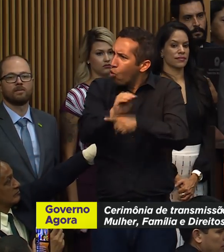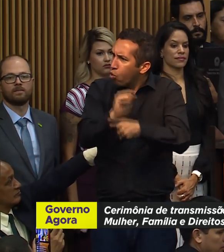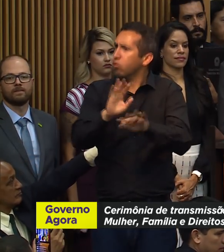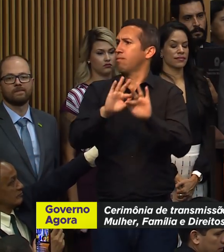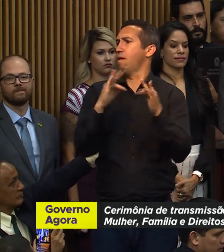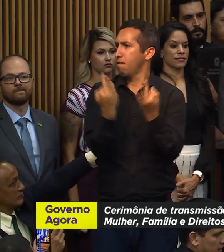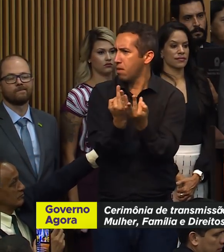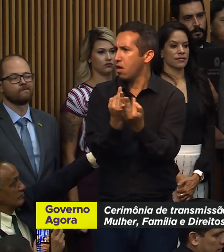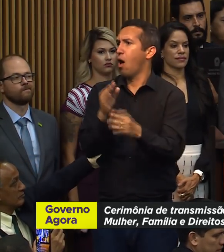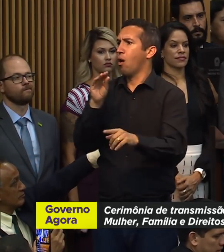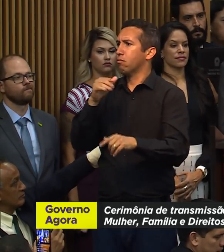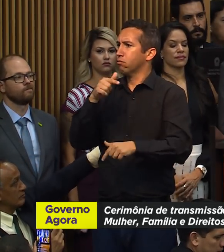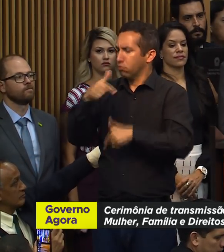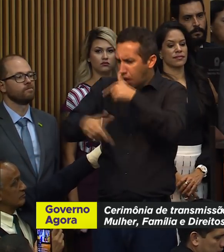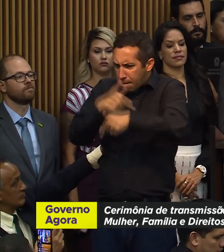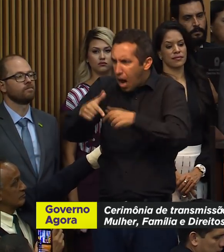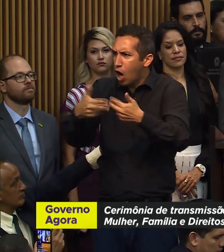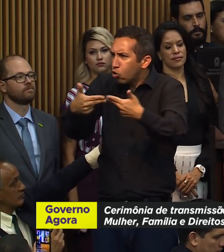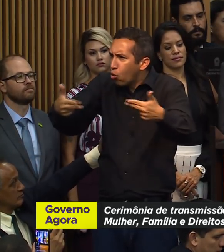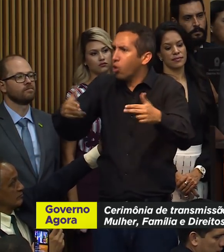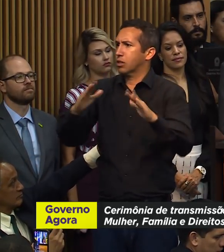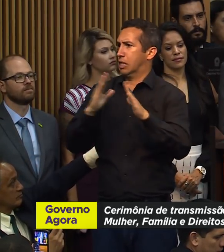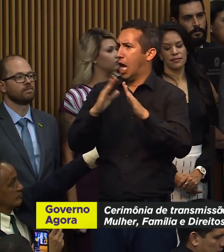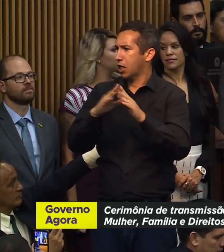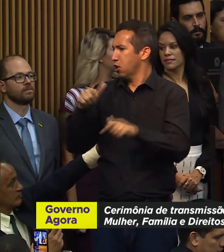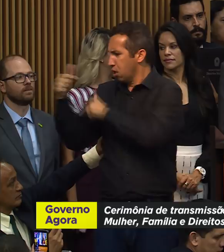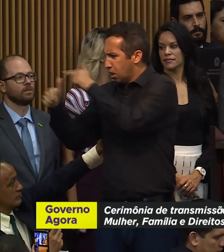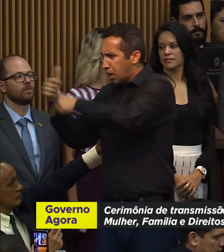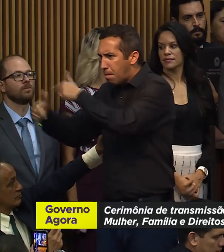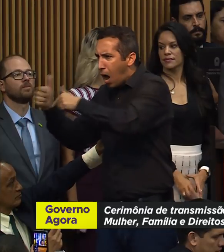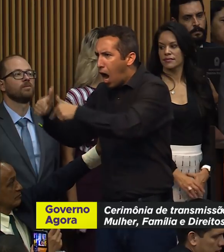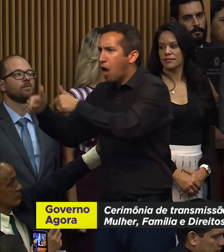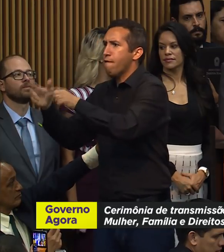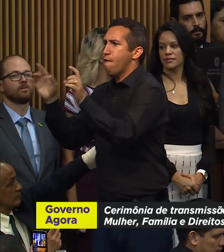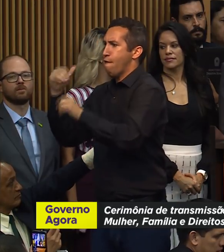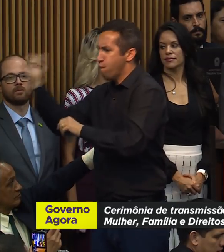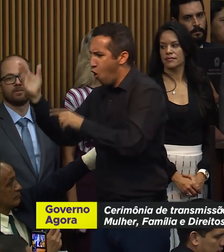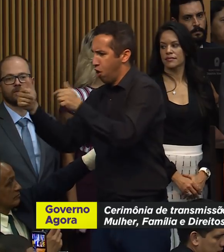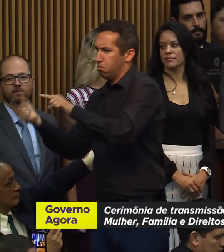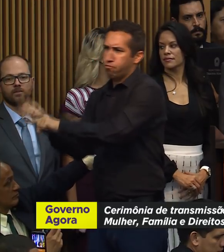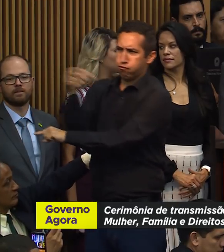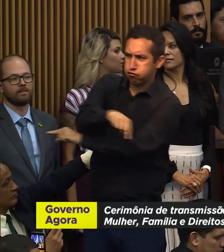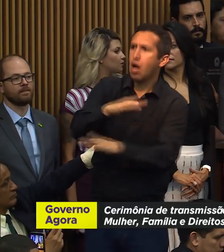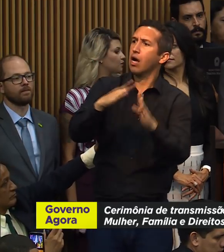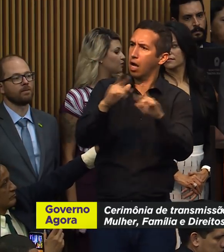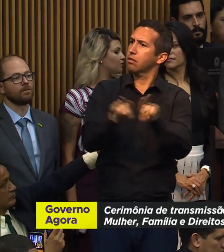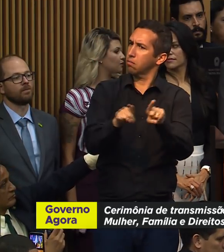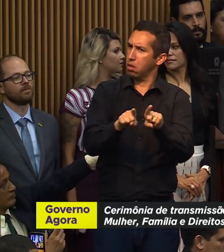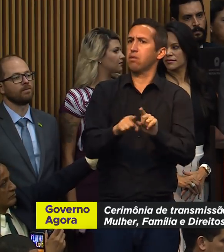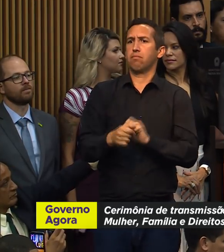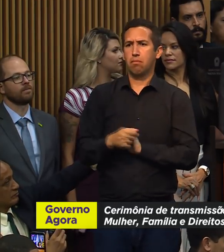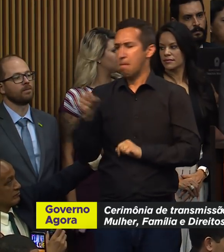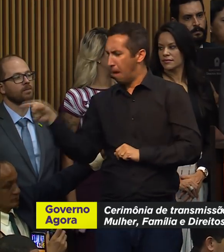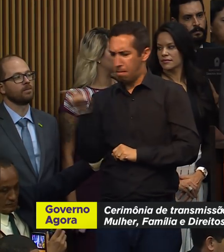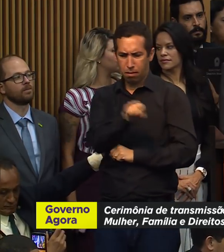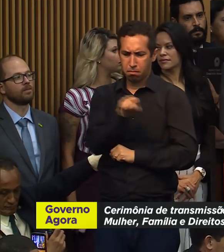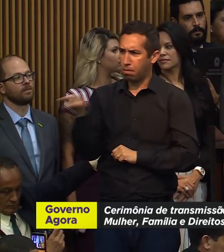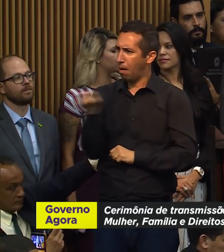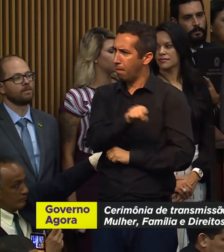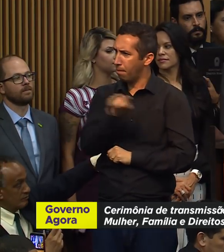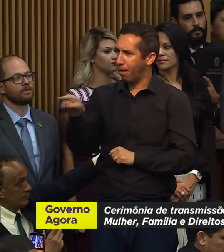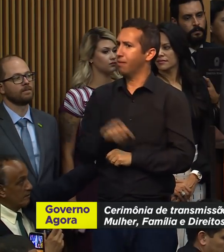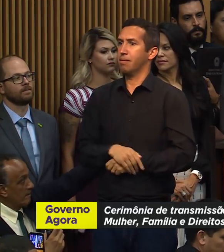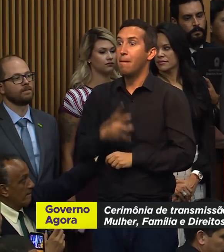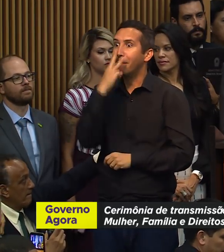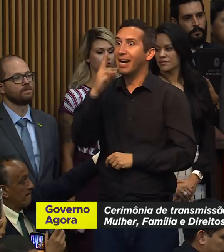minha família. Vivi a dupla jornada, como muitas das mulheres no Brasil. Boa parte da vida